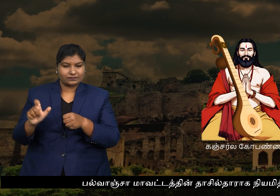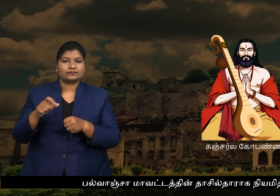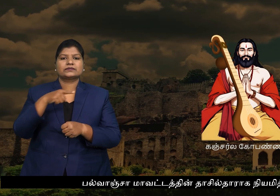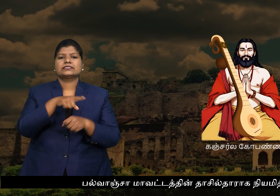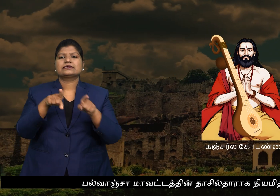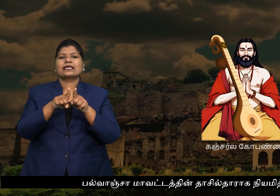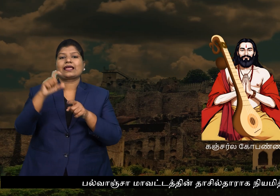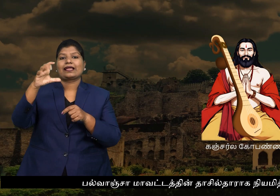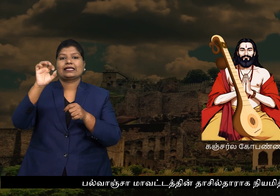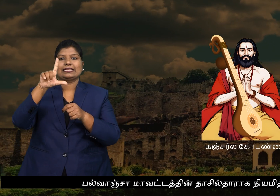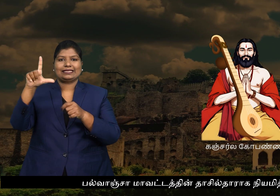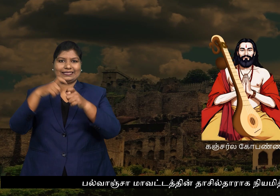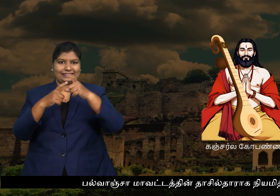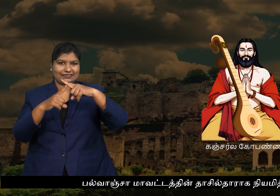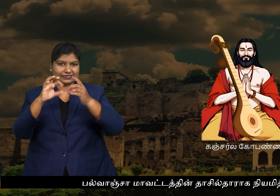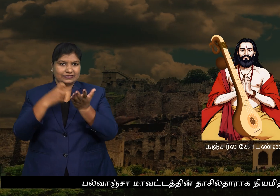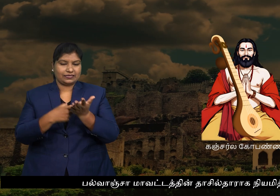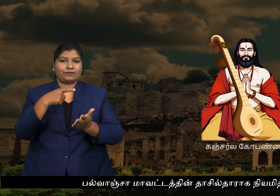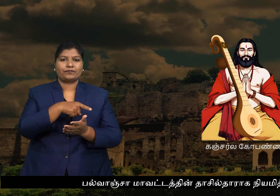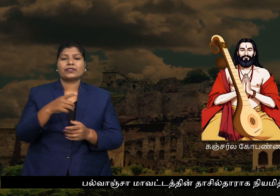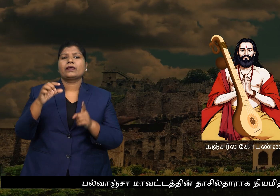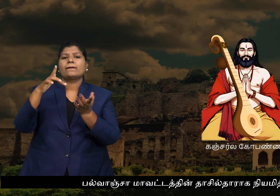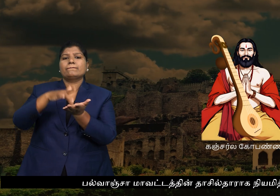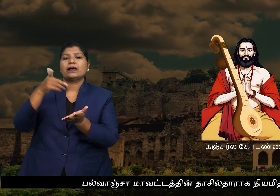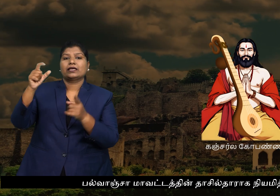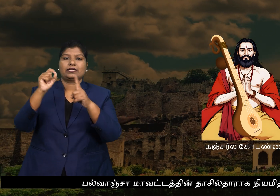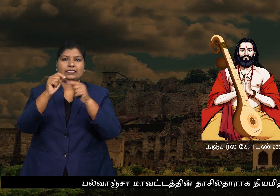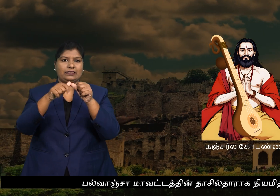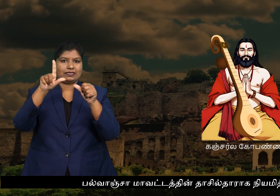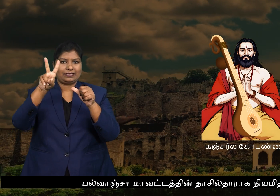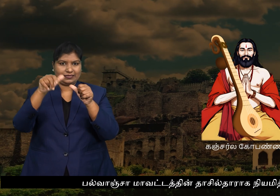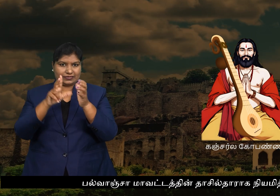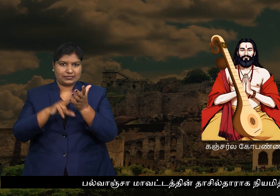பல்வாஞ்சா மாவட்டத்தின் தாசில்தாராக நியமித்தார்.